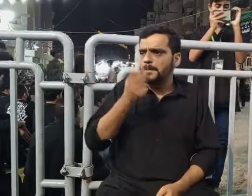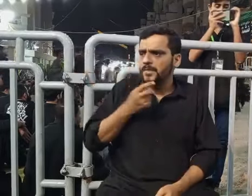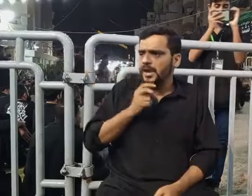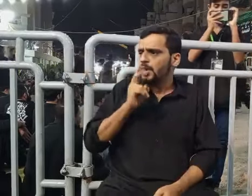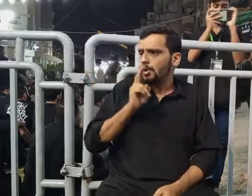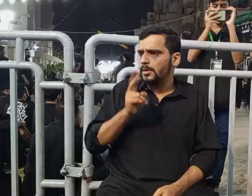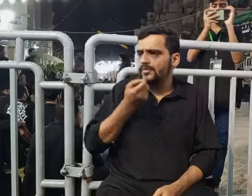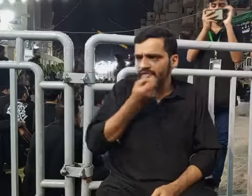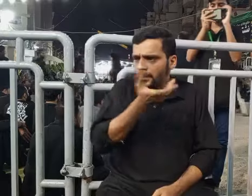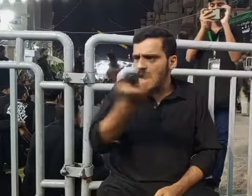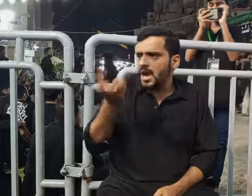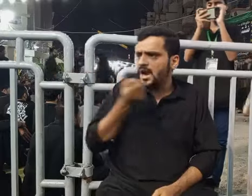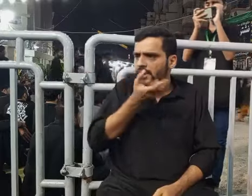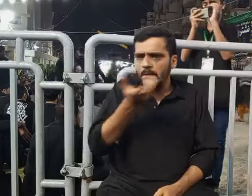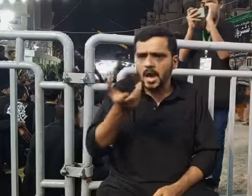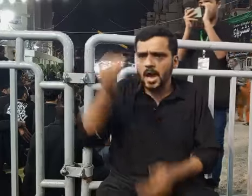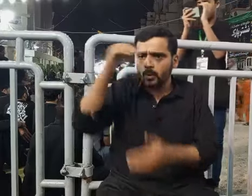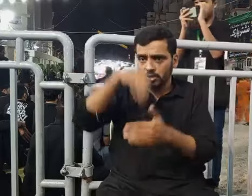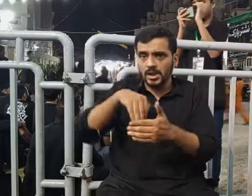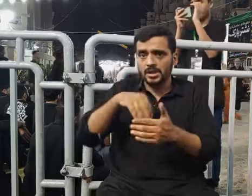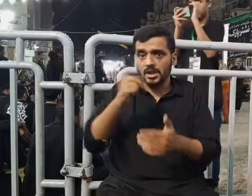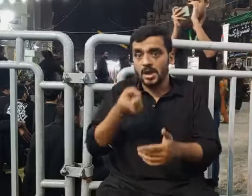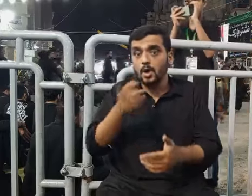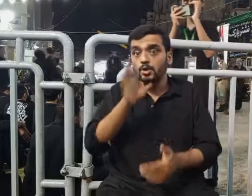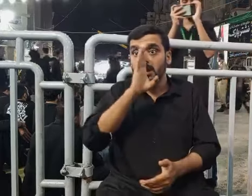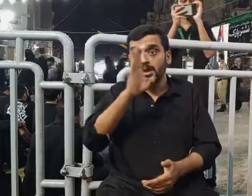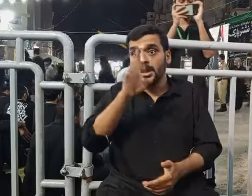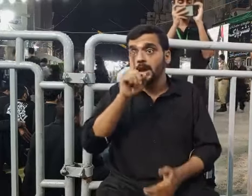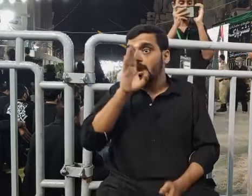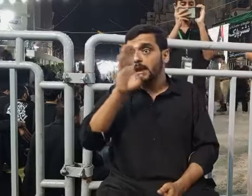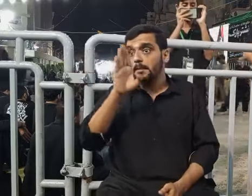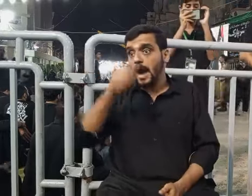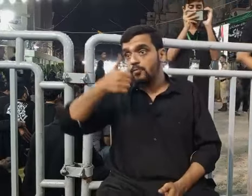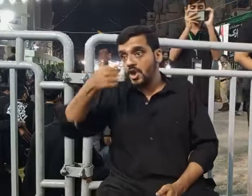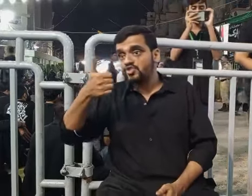ساری دنیا علی کو چھوڑ دے تو علی کا جاتا مجھ علی جس کو چھوڑ دے تو اس کا بچتا کچھ نہیں.